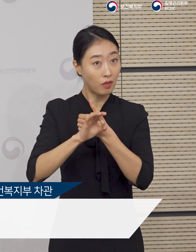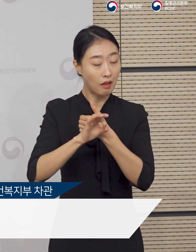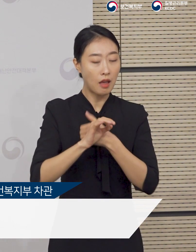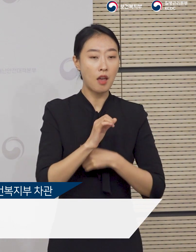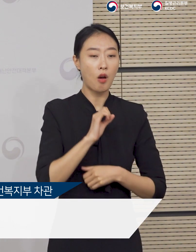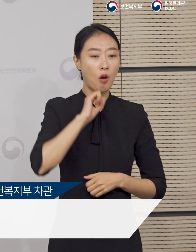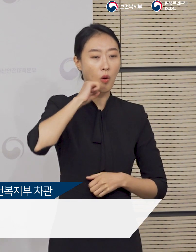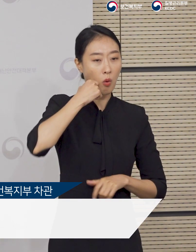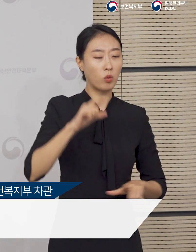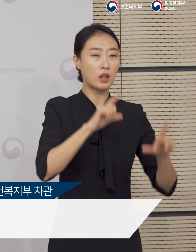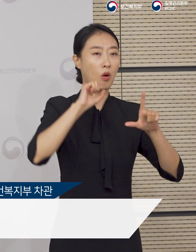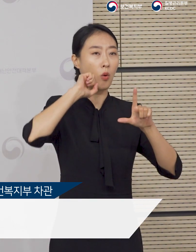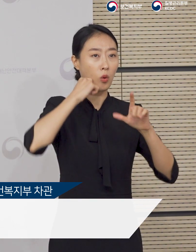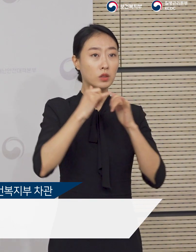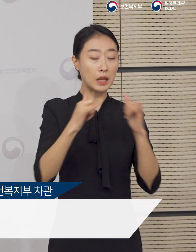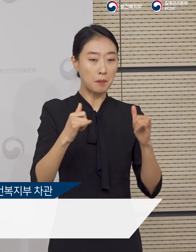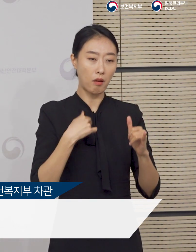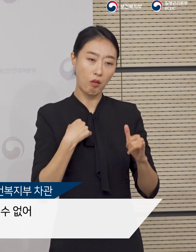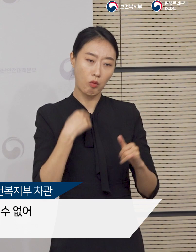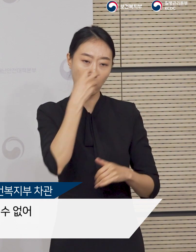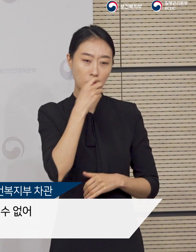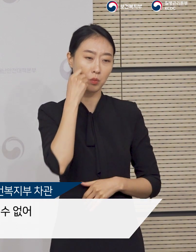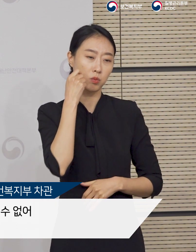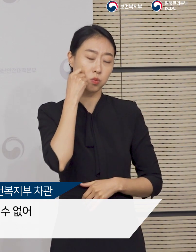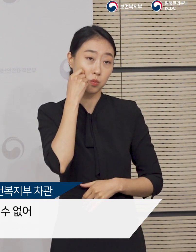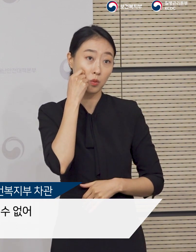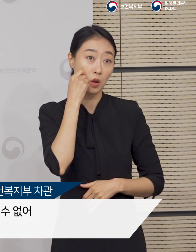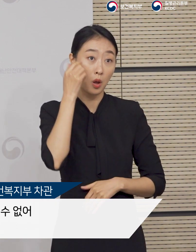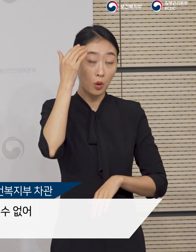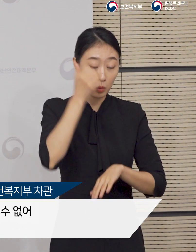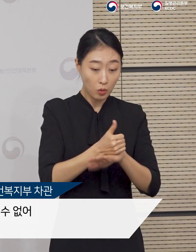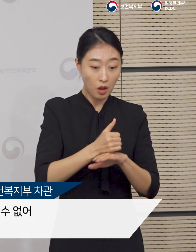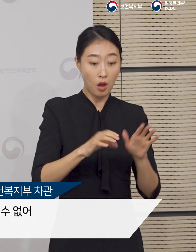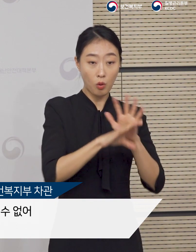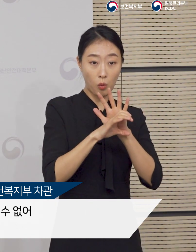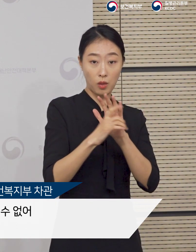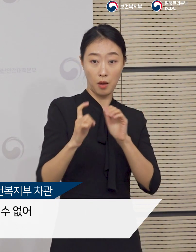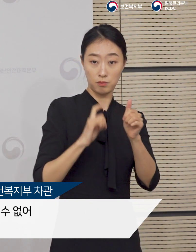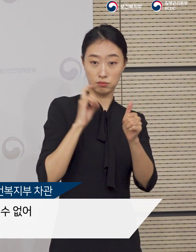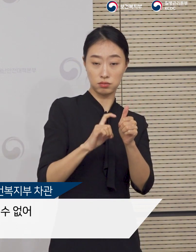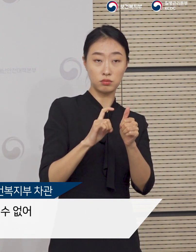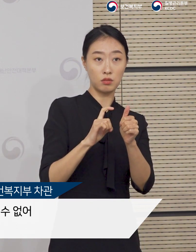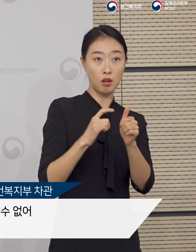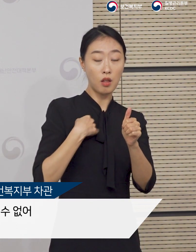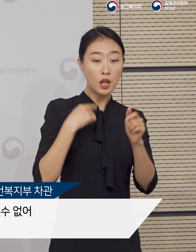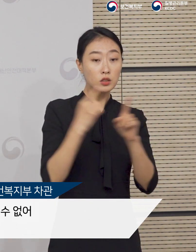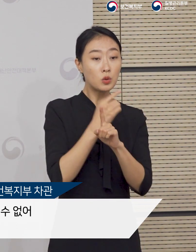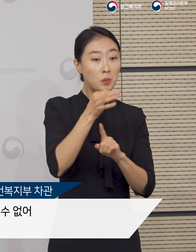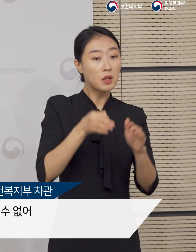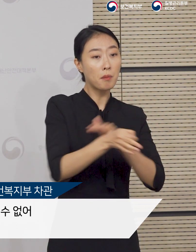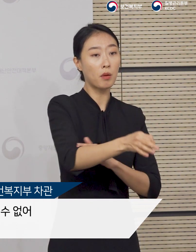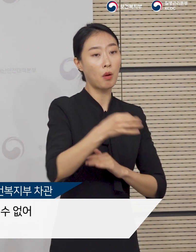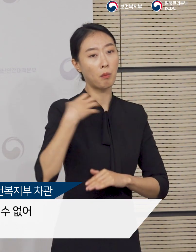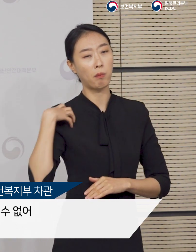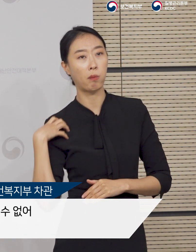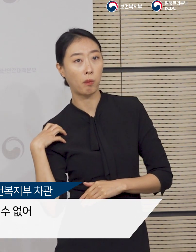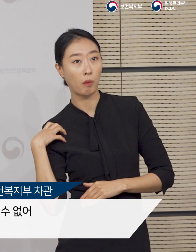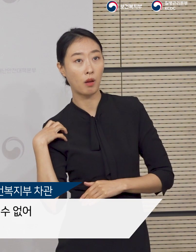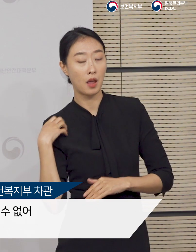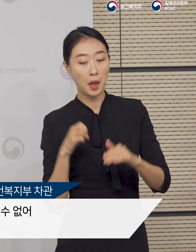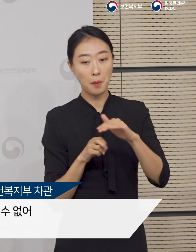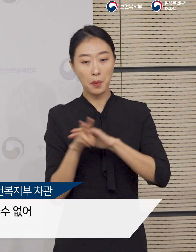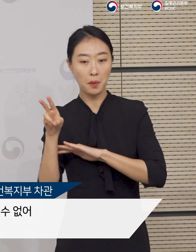가난한 이들은 검사를 받지 않으려고 하고 설사 코로나19로 확진된다 하더라도 치료비를 낼 수 없어 치료를